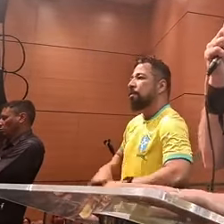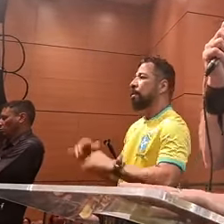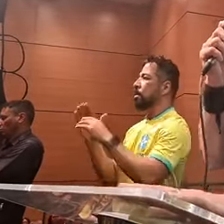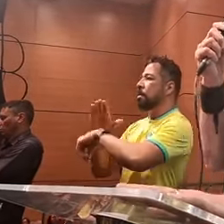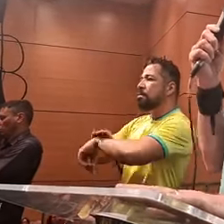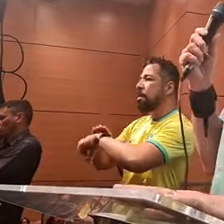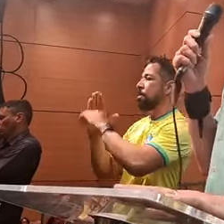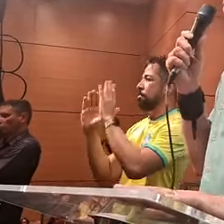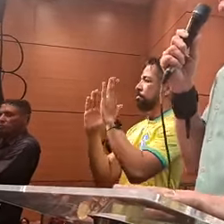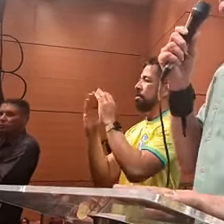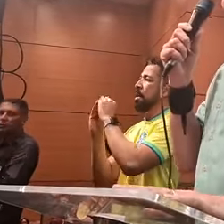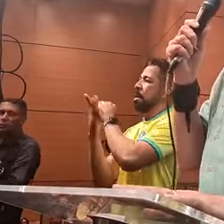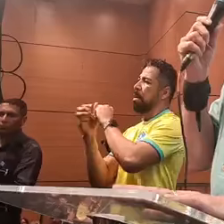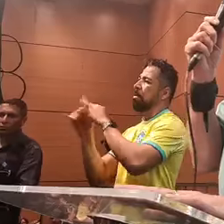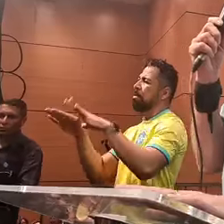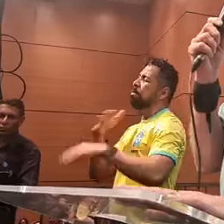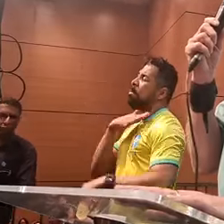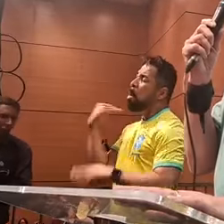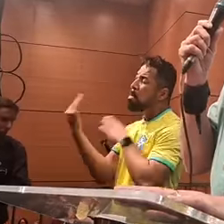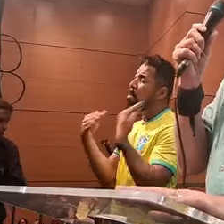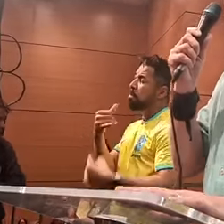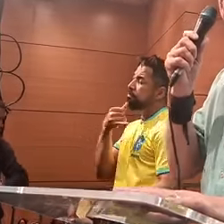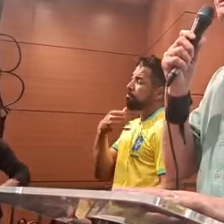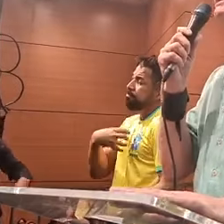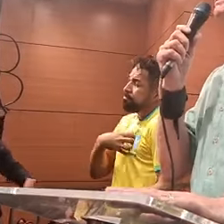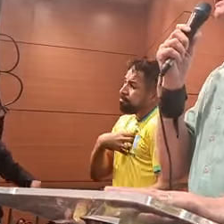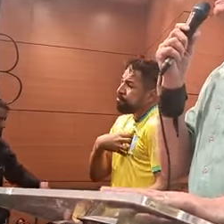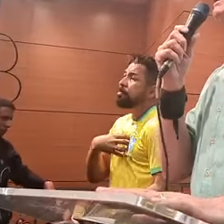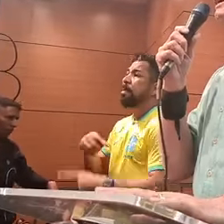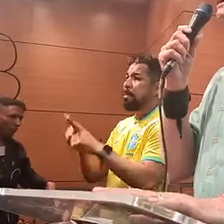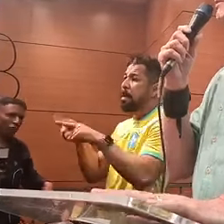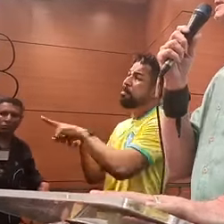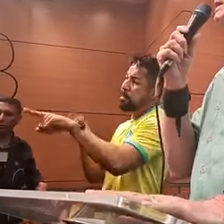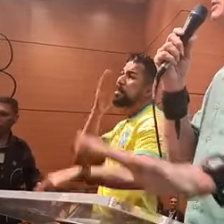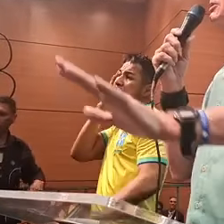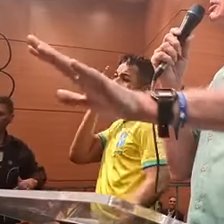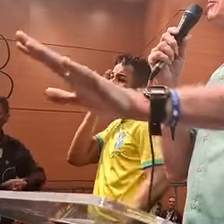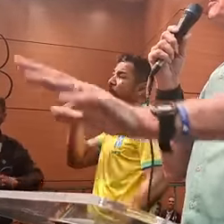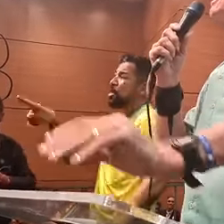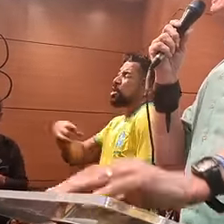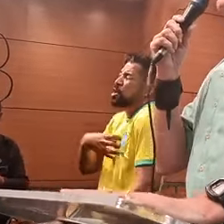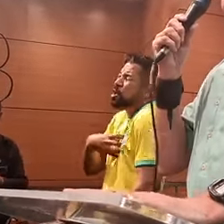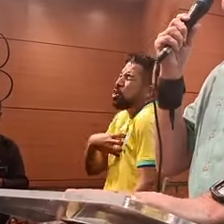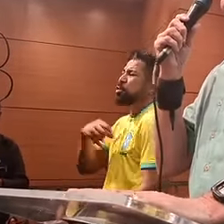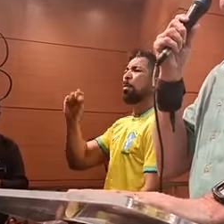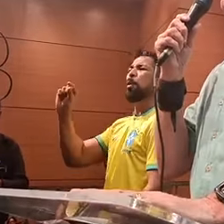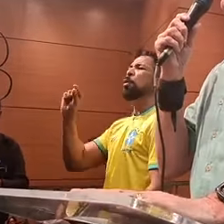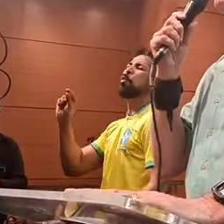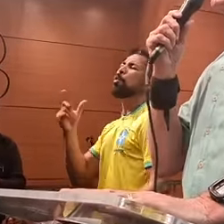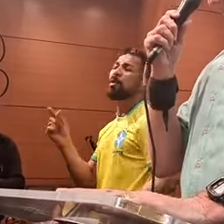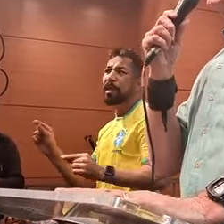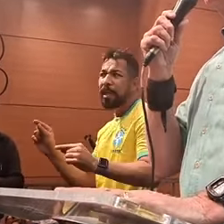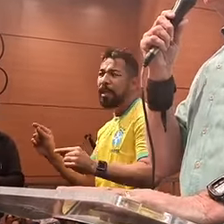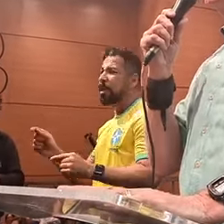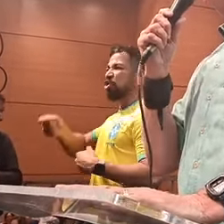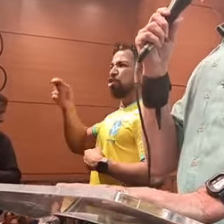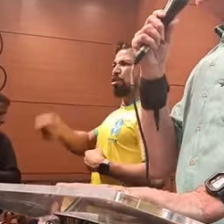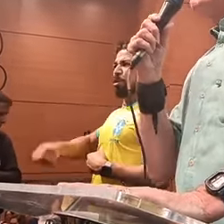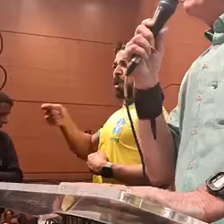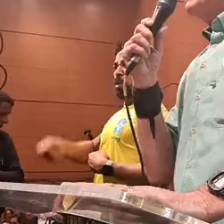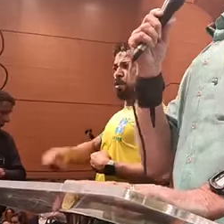pandemia, lamentamos as mortes, mas sabem também poder sentir um pouquinho da